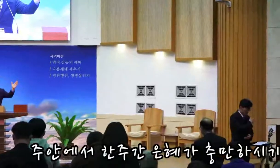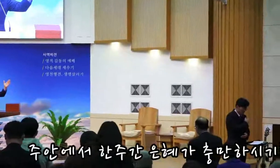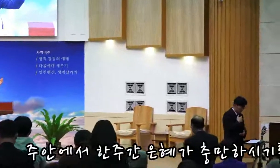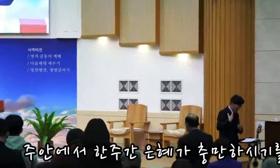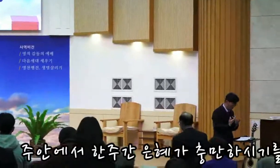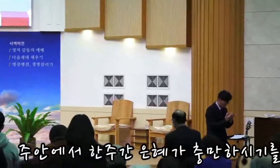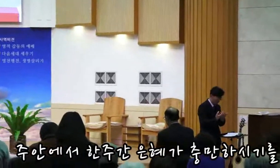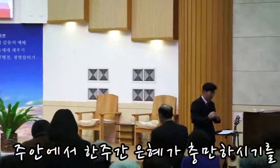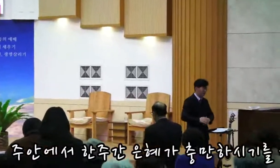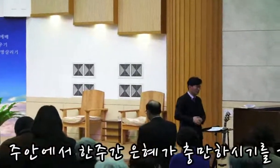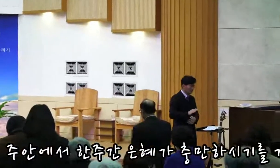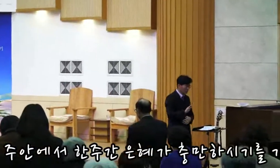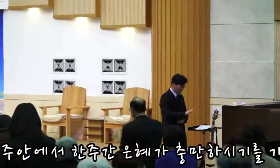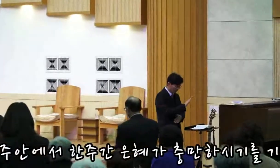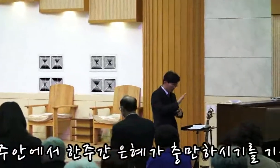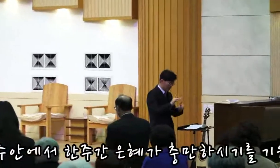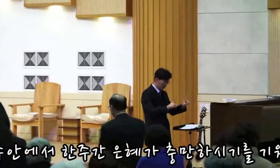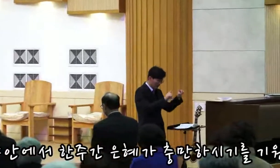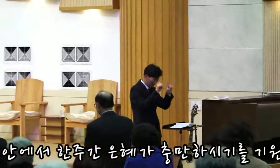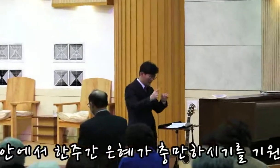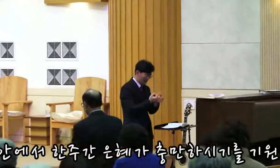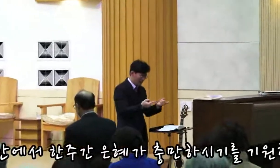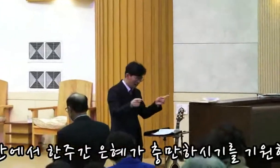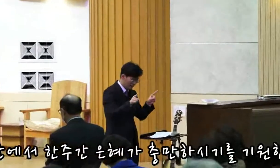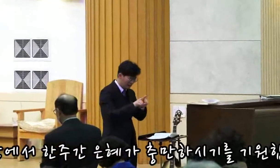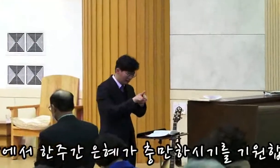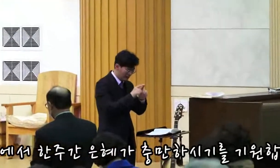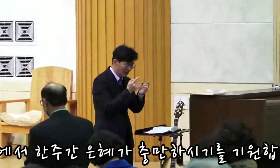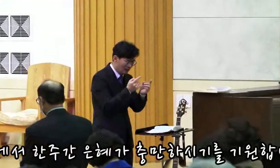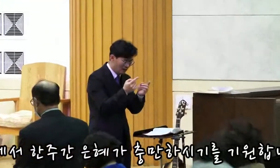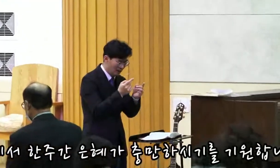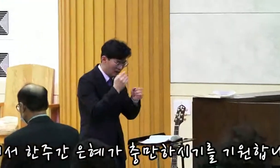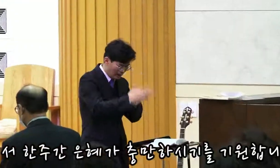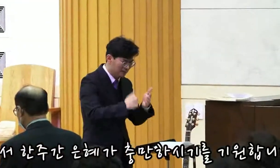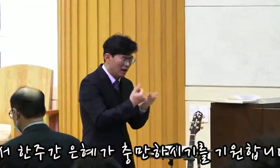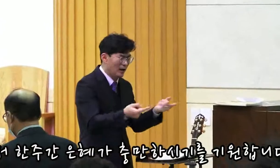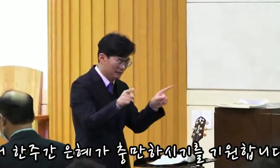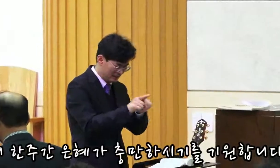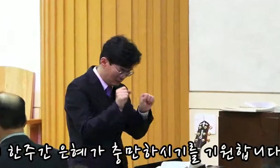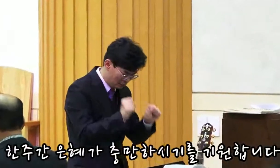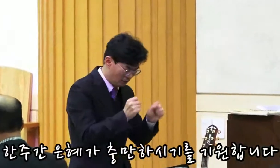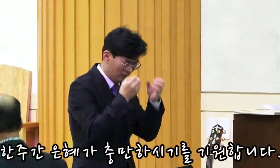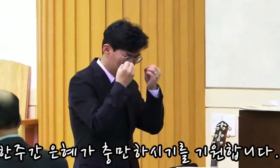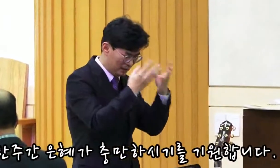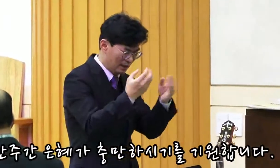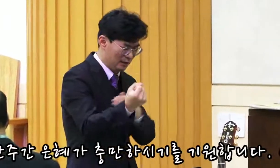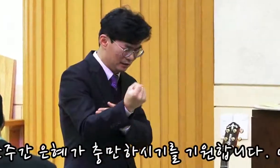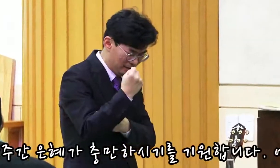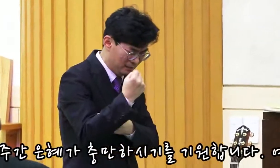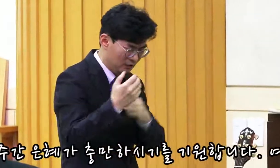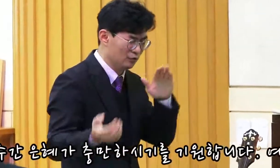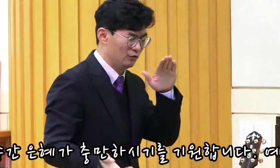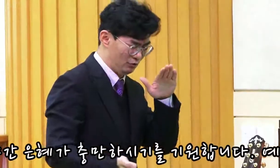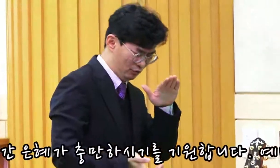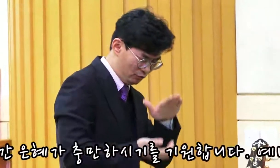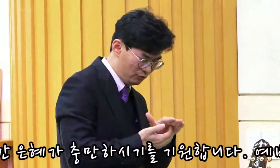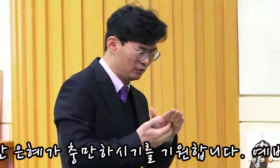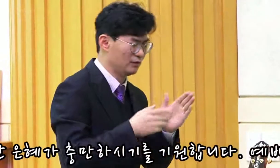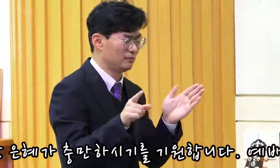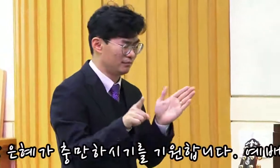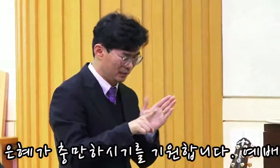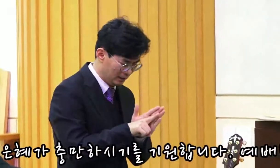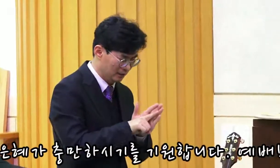우리의 삶에 하나님이 함께 하시며 새 일을 이루신다고 하는 그 고백으로 살아가는 영천제일의 모든 가족들과 그 가정과